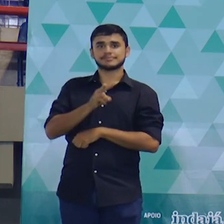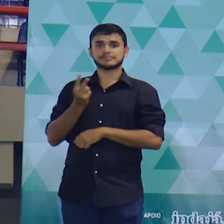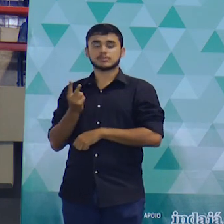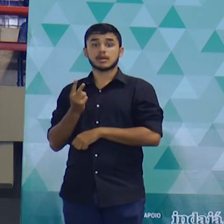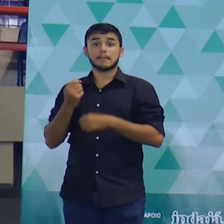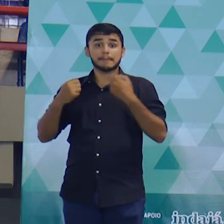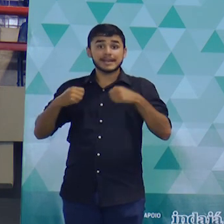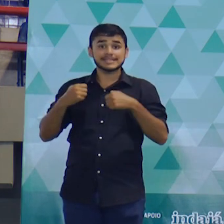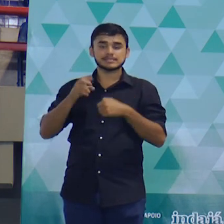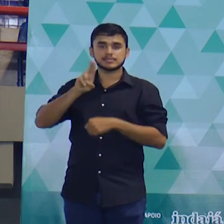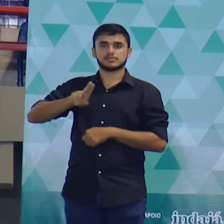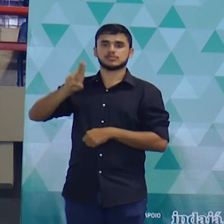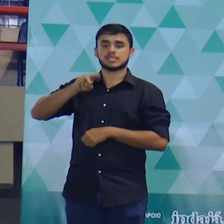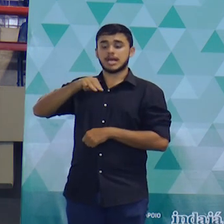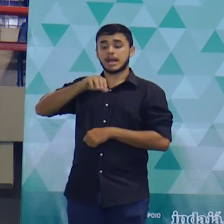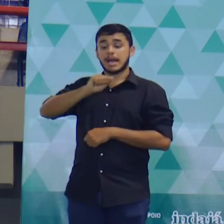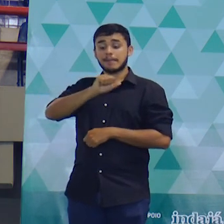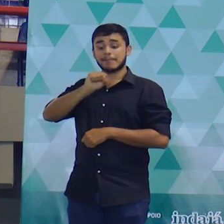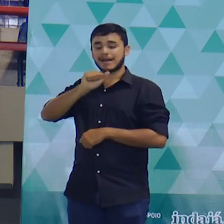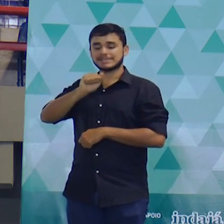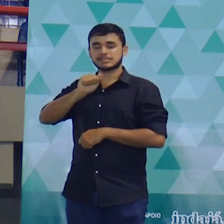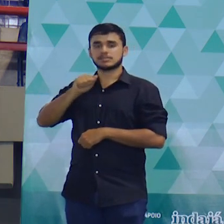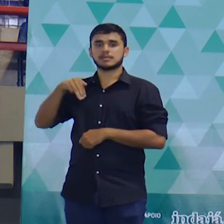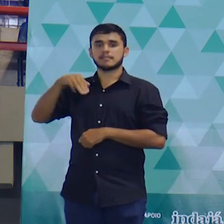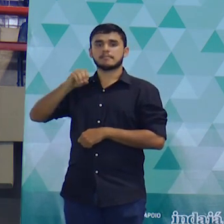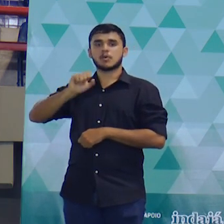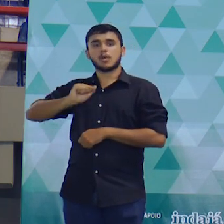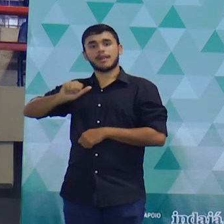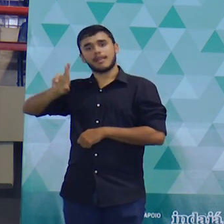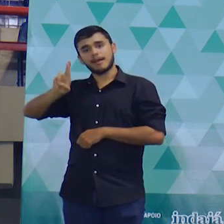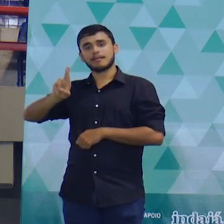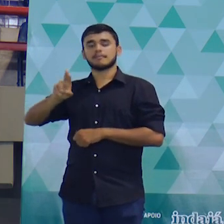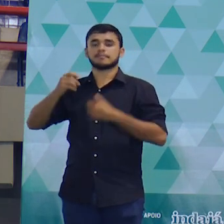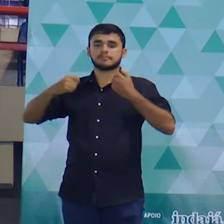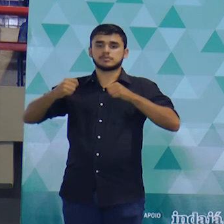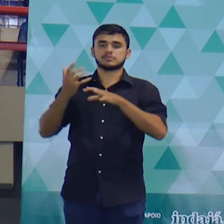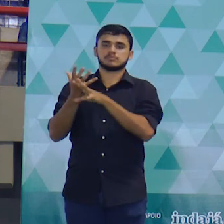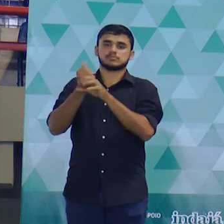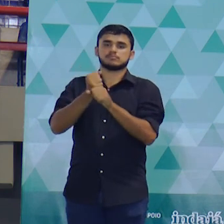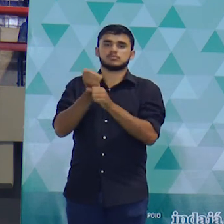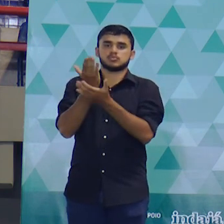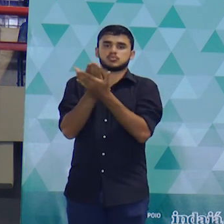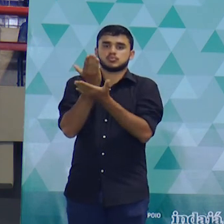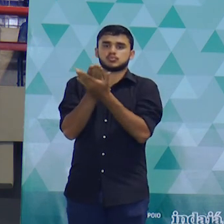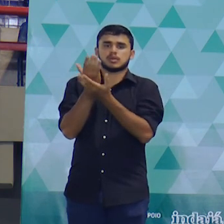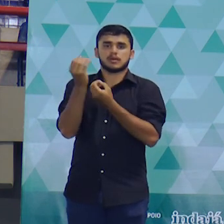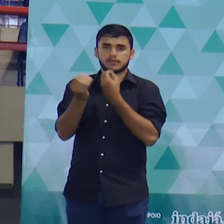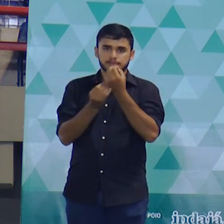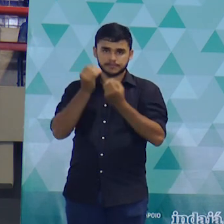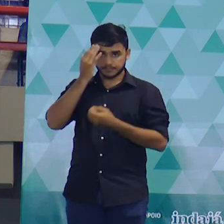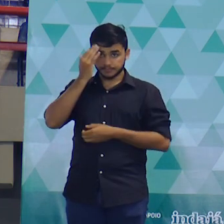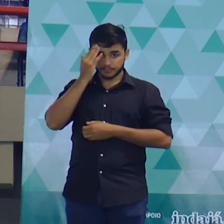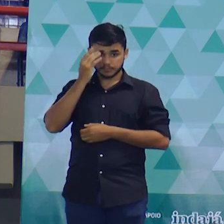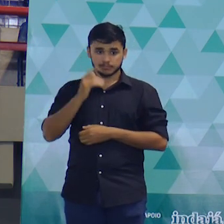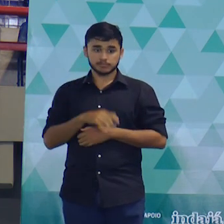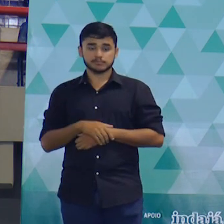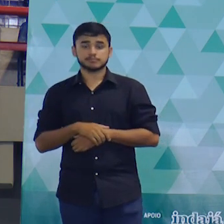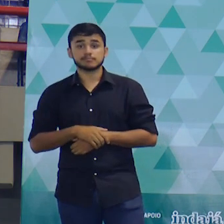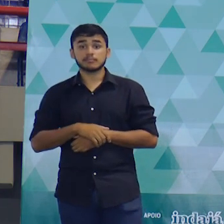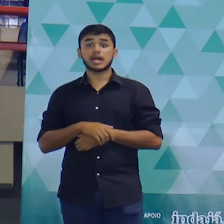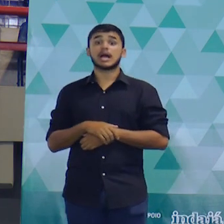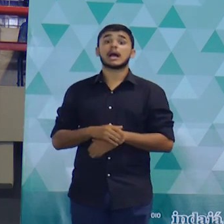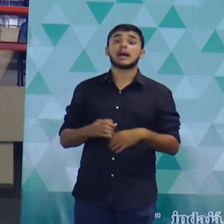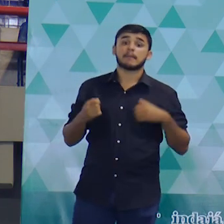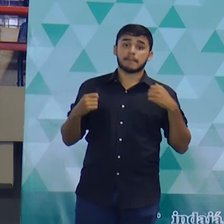molar. E aí você vai aplicar aqui na estequiometria. Depois você reveja como é que as questões foram feitas. Veja que é